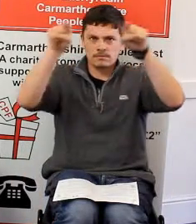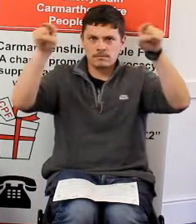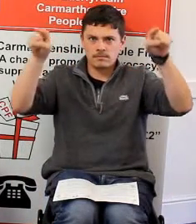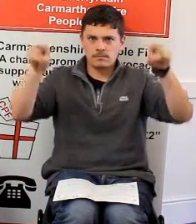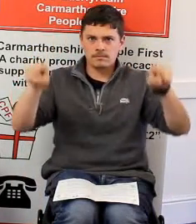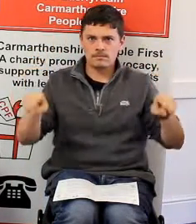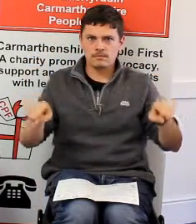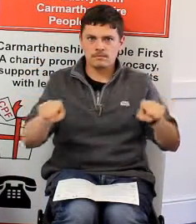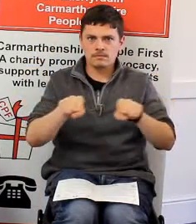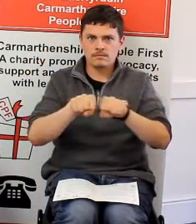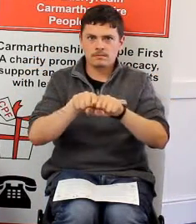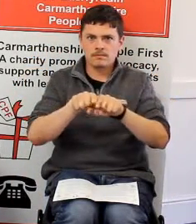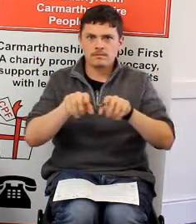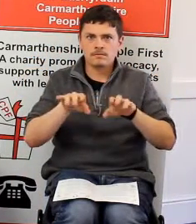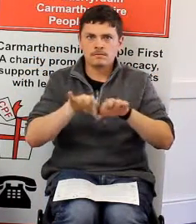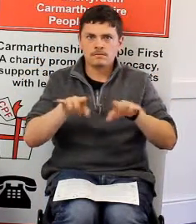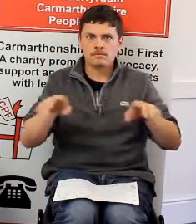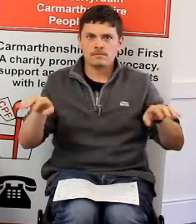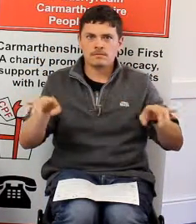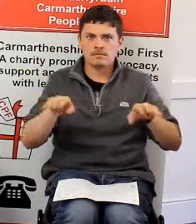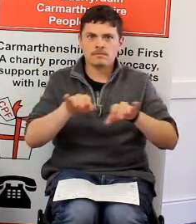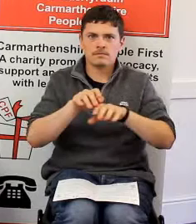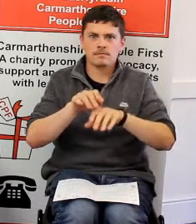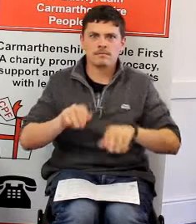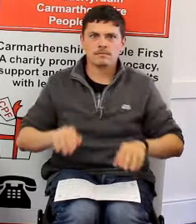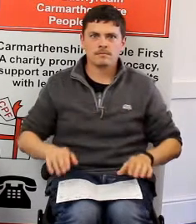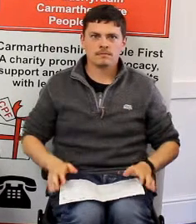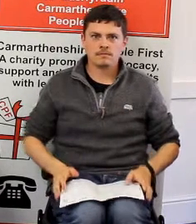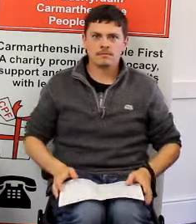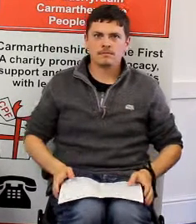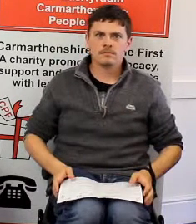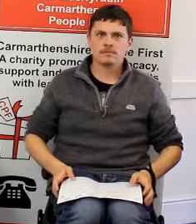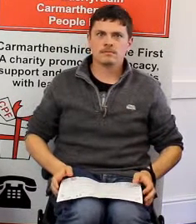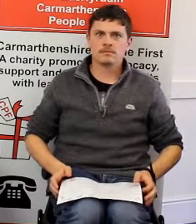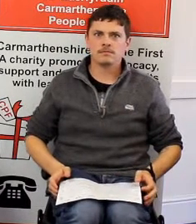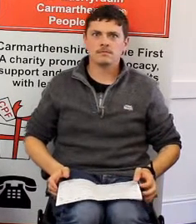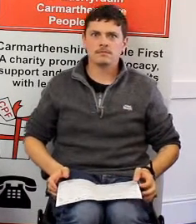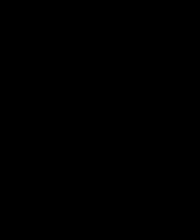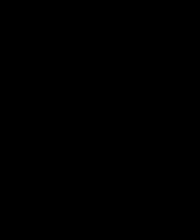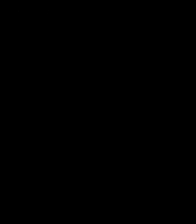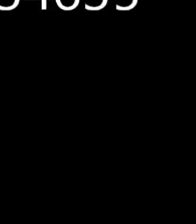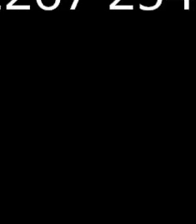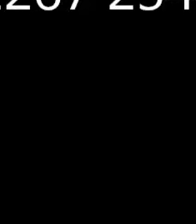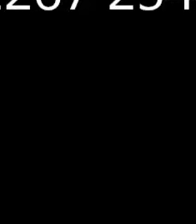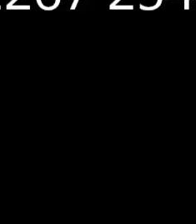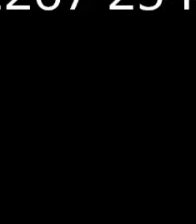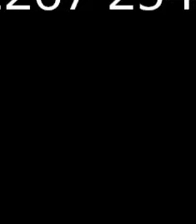sarah@carmarthenshirepeoplefirst.co.uk.